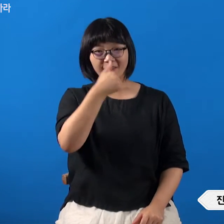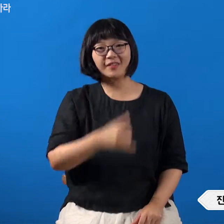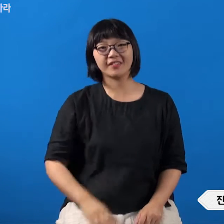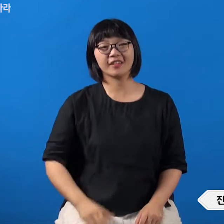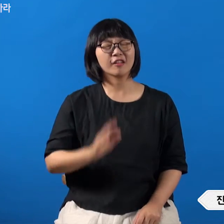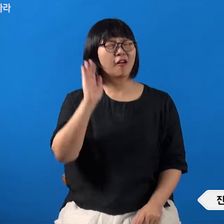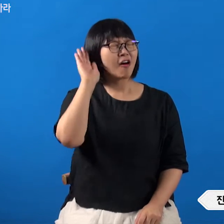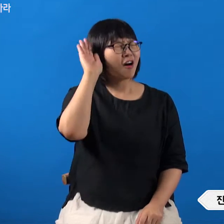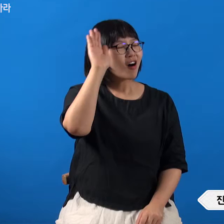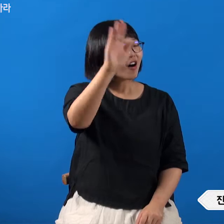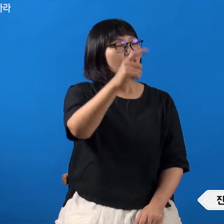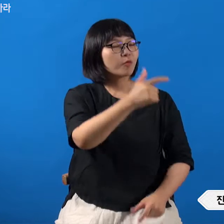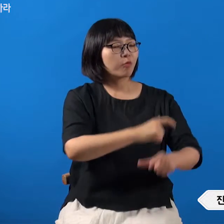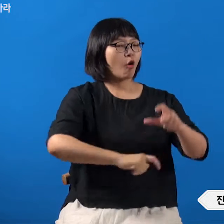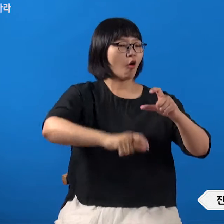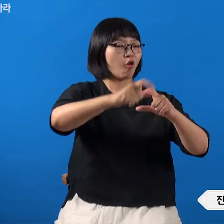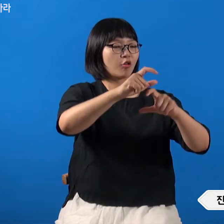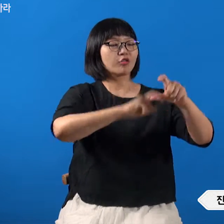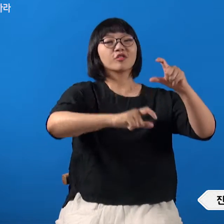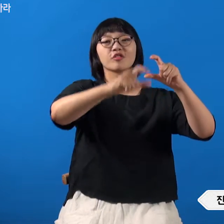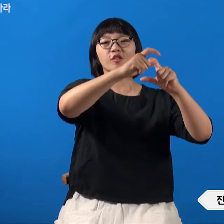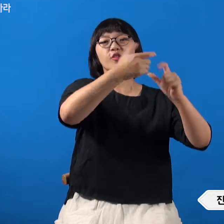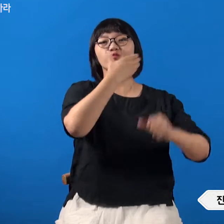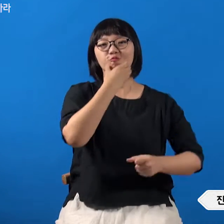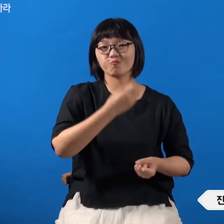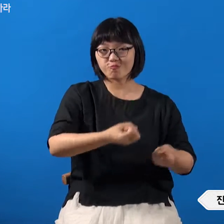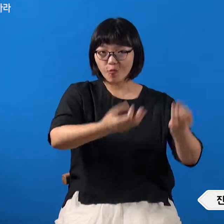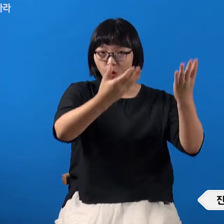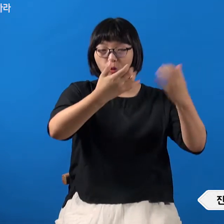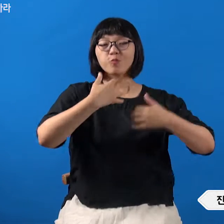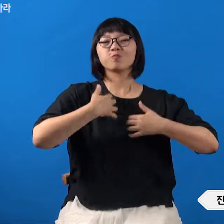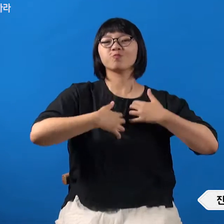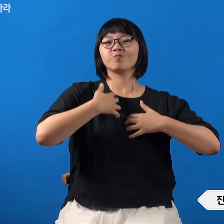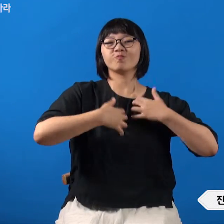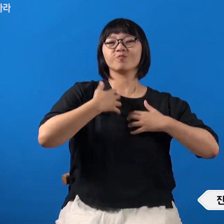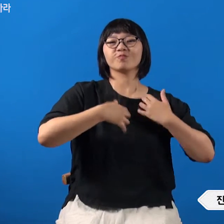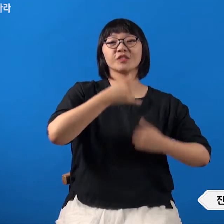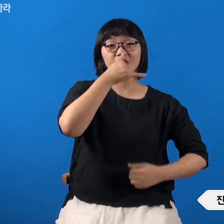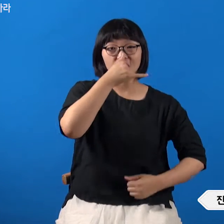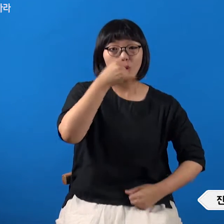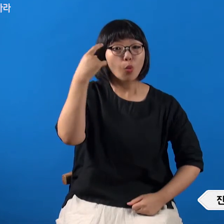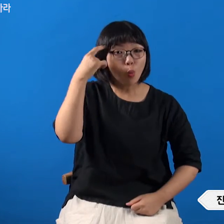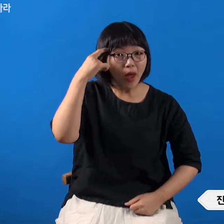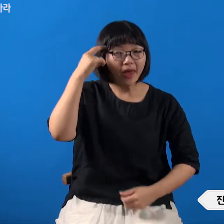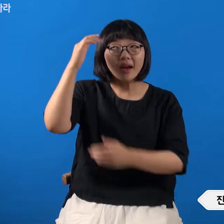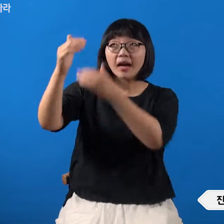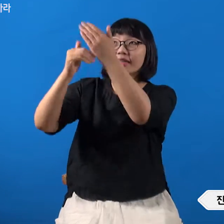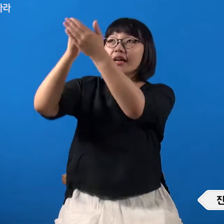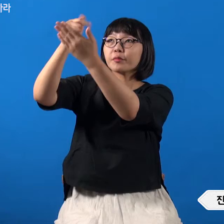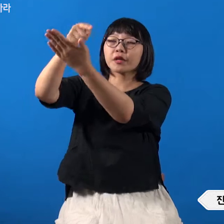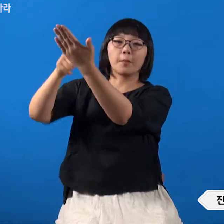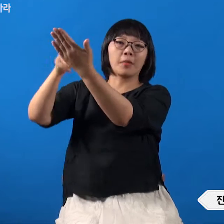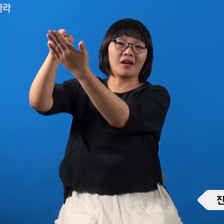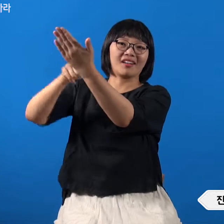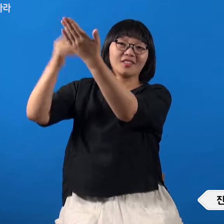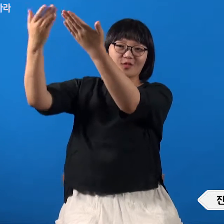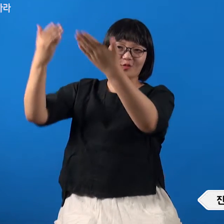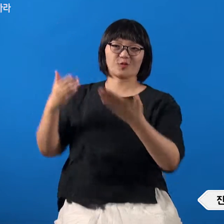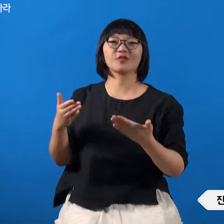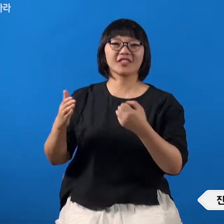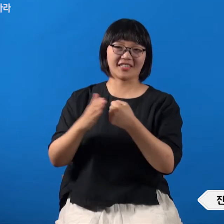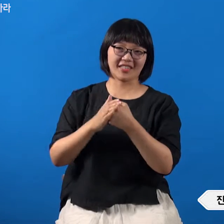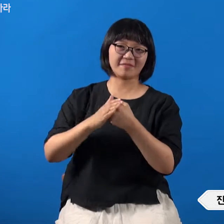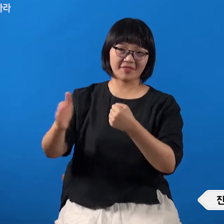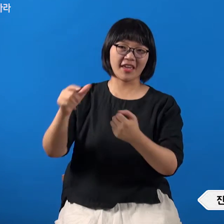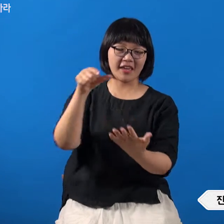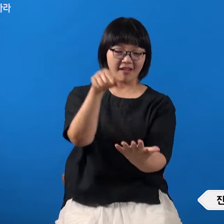행복, 더 큰 축복이 있는 것 하나님께서 갚으시고 여호와께 꾸이는 것이다 라고